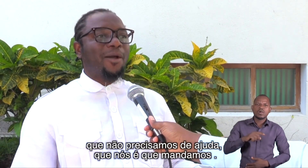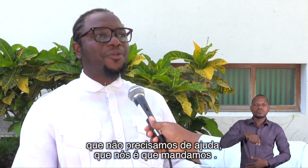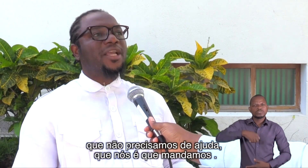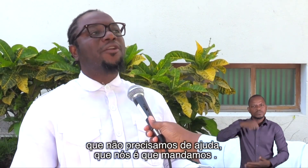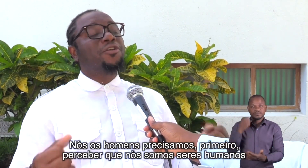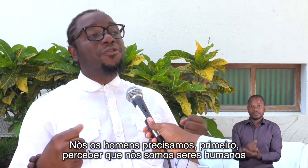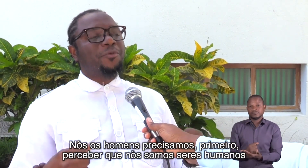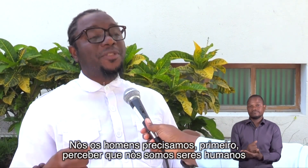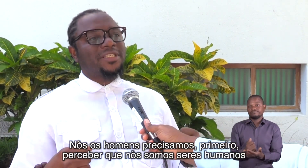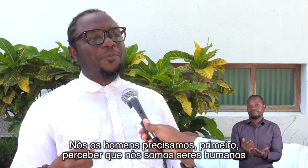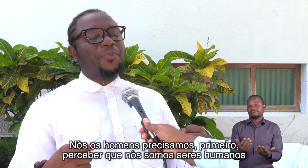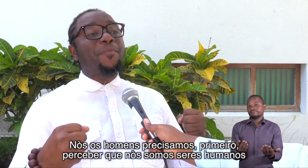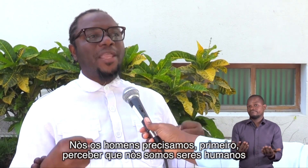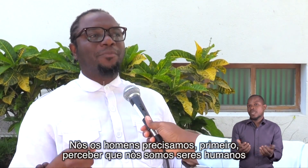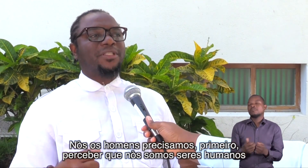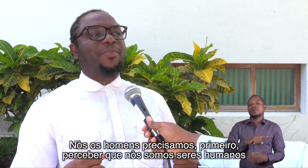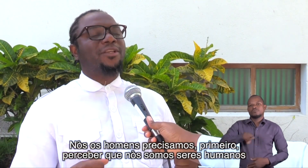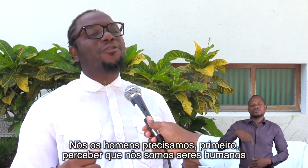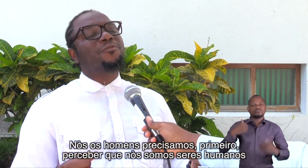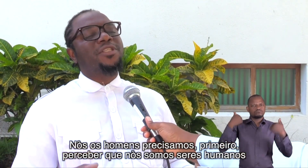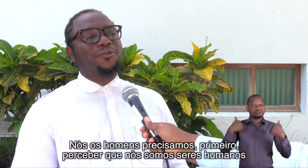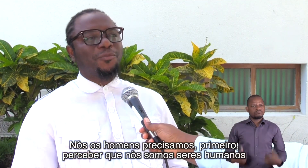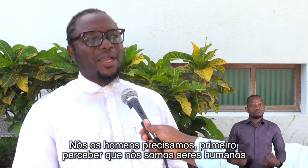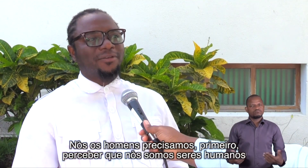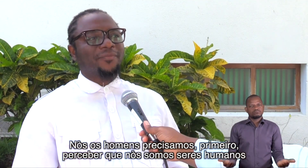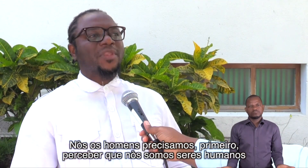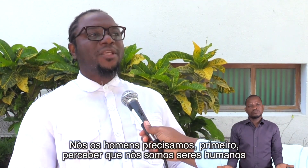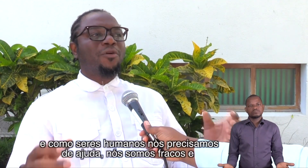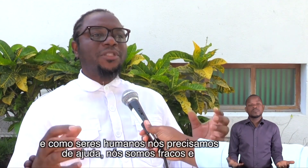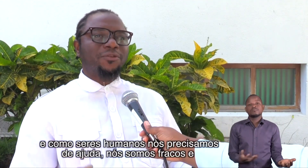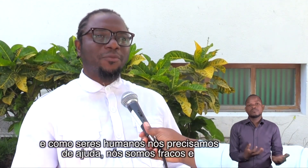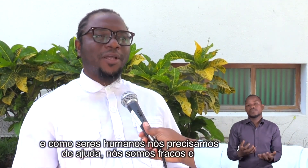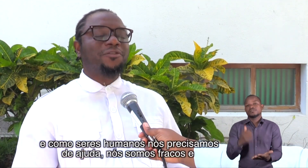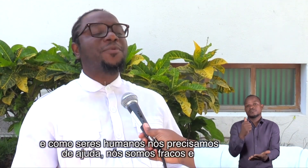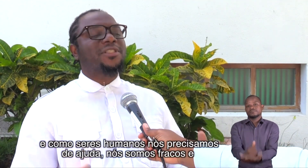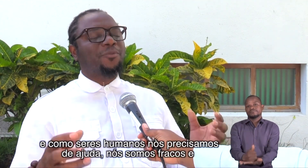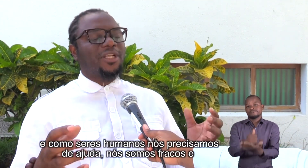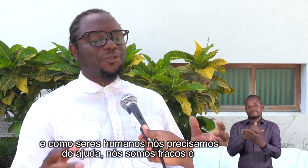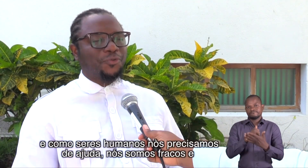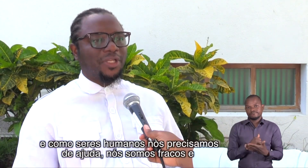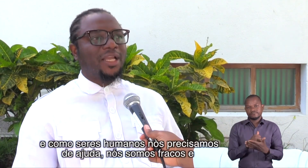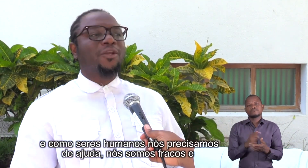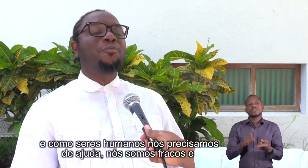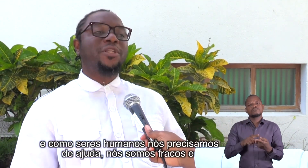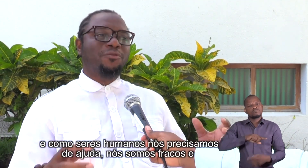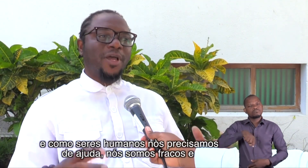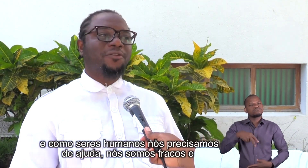mandamos. Nós, os homens, precisamos primeiro perceber que nós somos seres humanos. E como seres humanos, nós precisamos de ajuda. E como seres humanos, nós